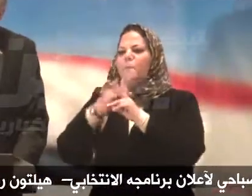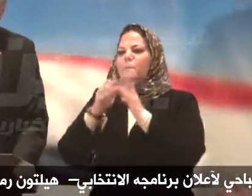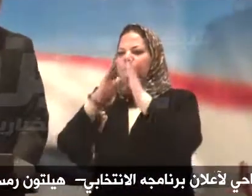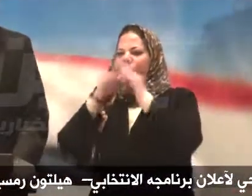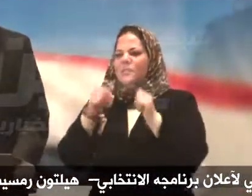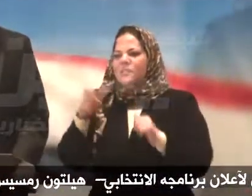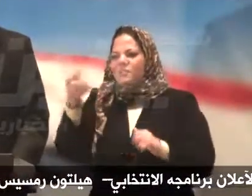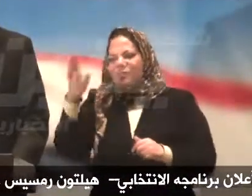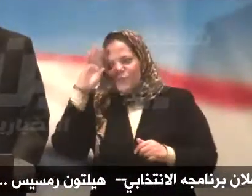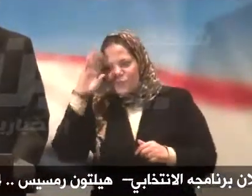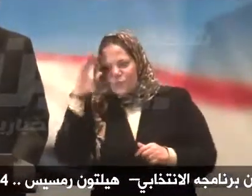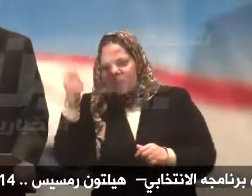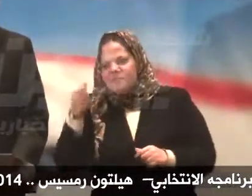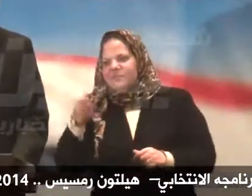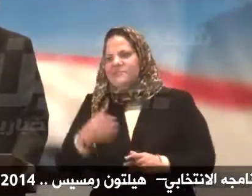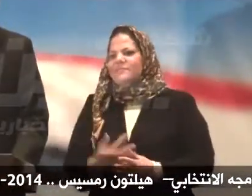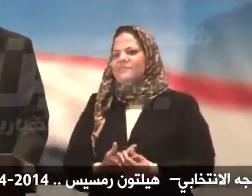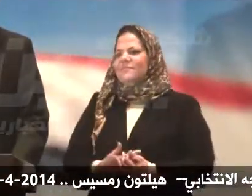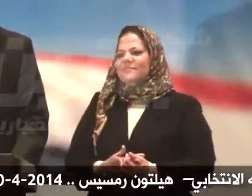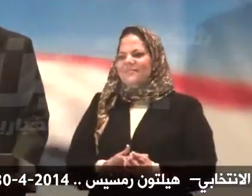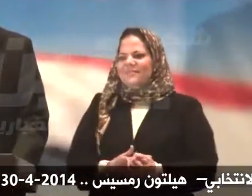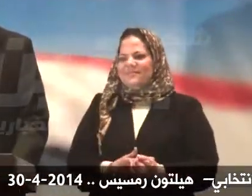حلمي،